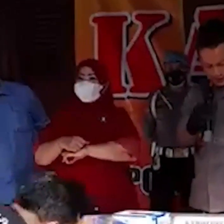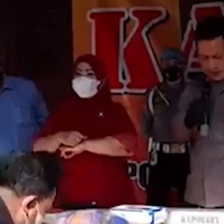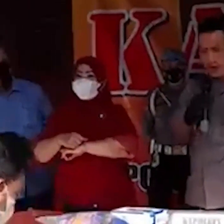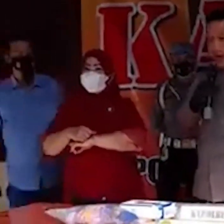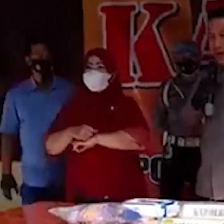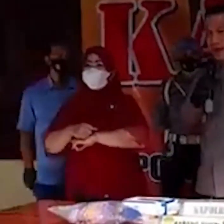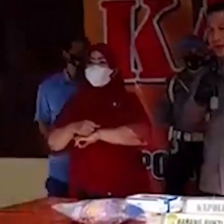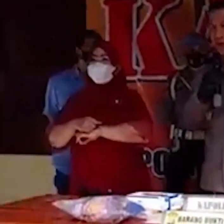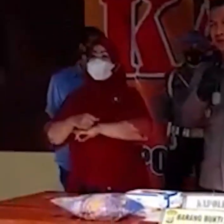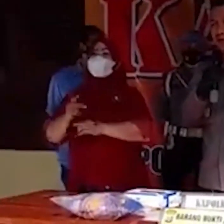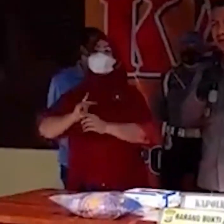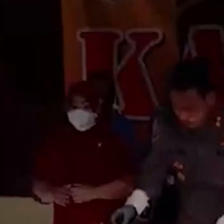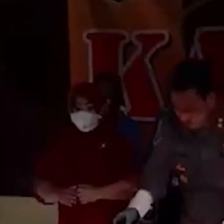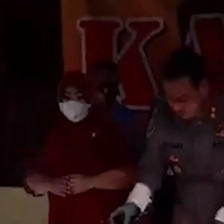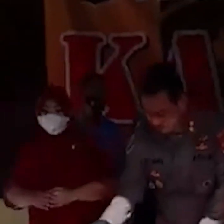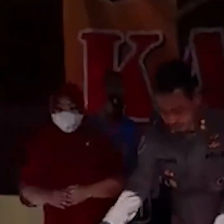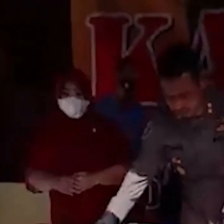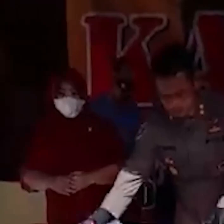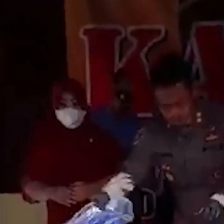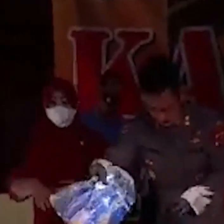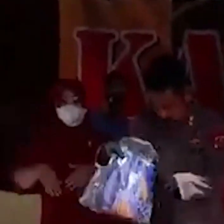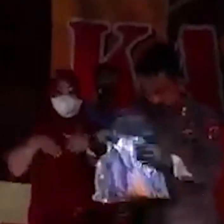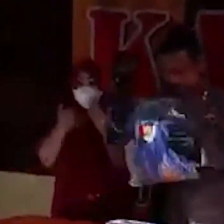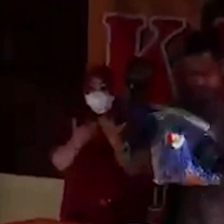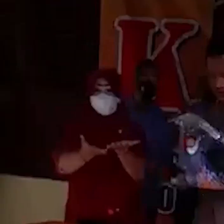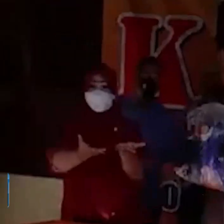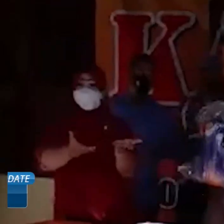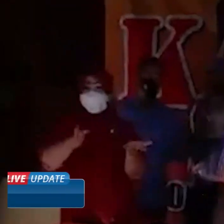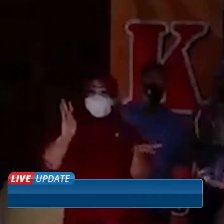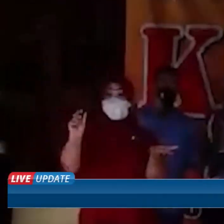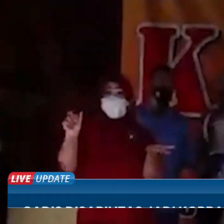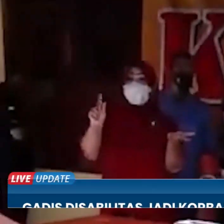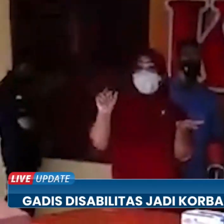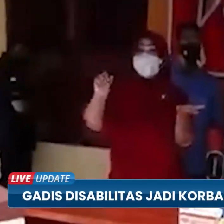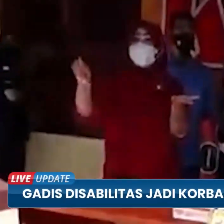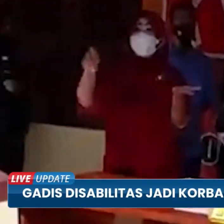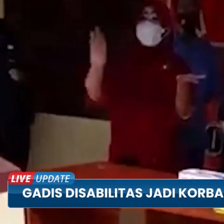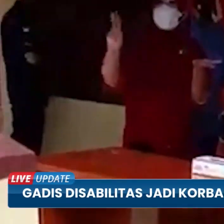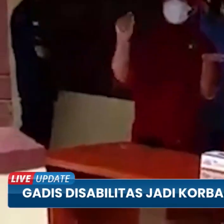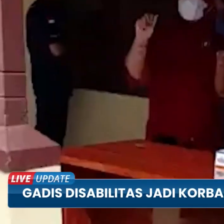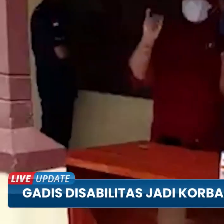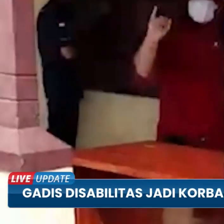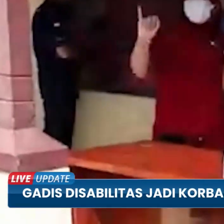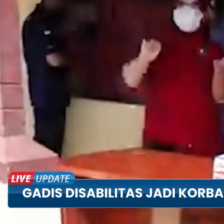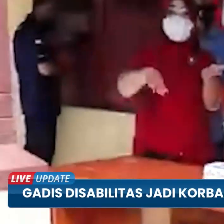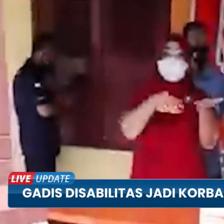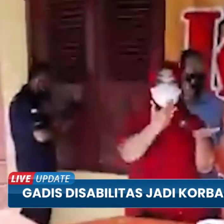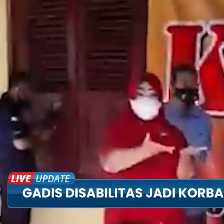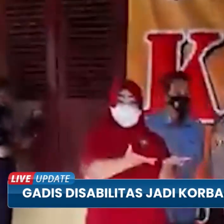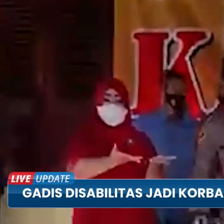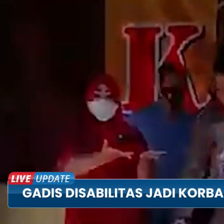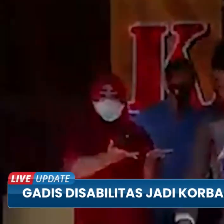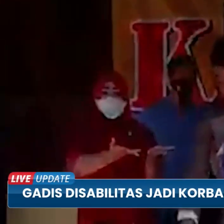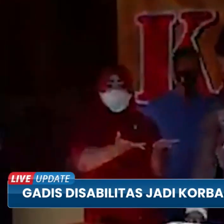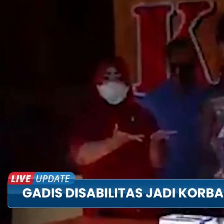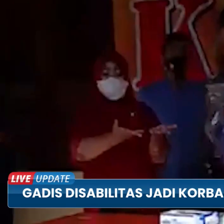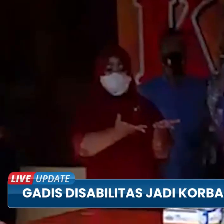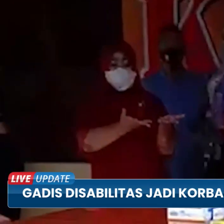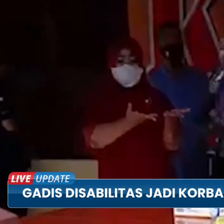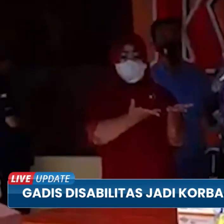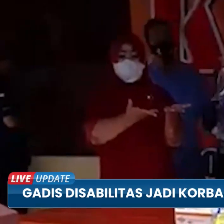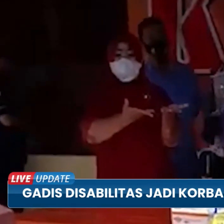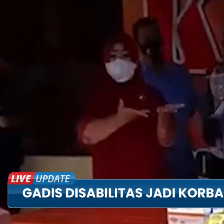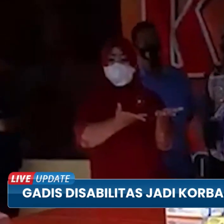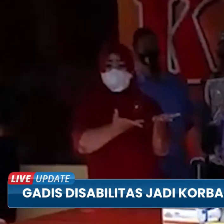Pamannya hingga hamil korban dan orangtuanya sama-sama turun tunagrahita dan tinggal bersama pamannya Ed 40